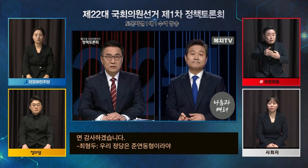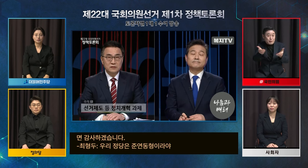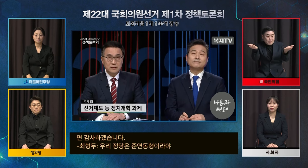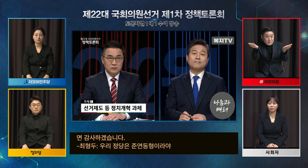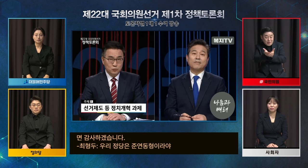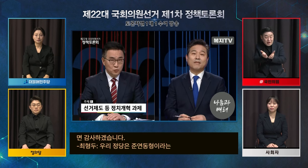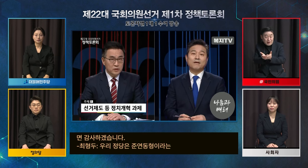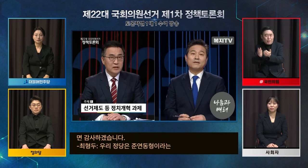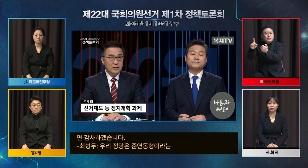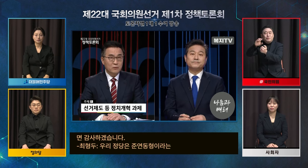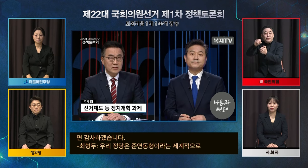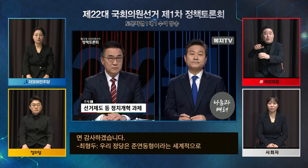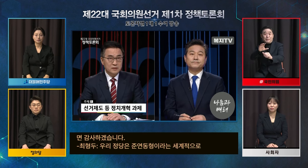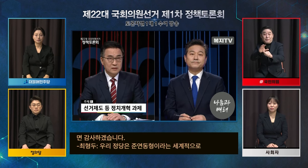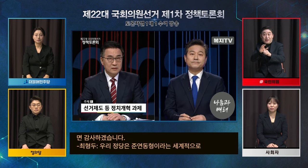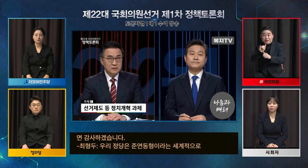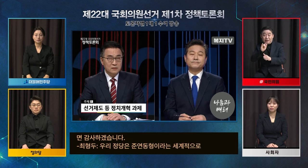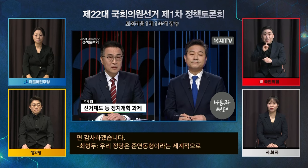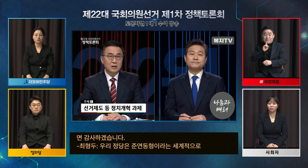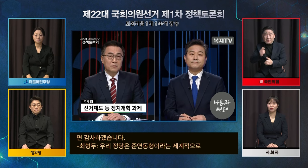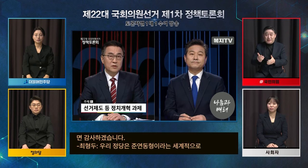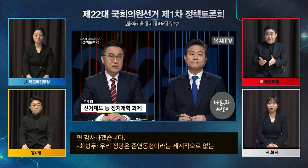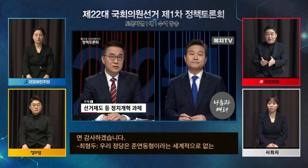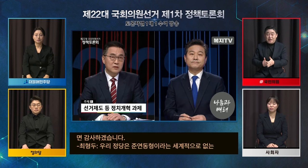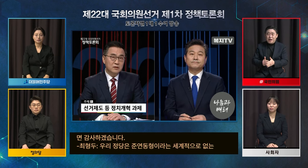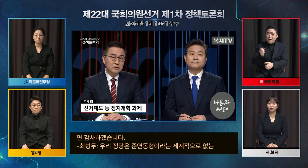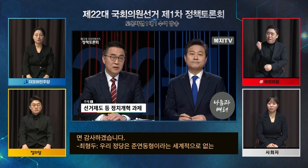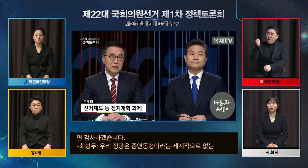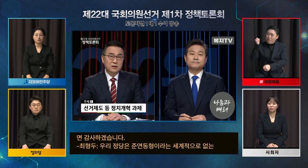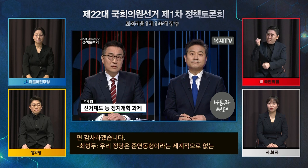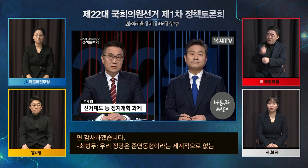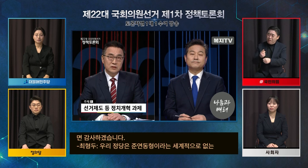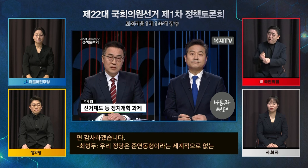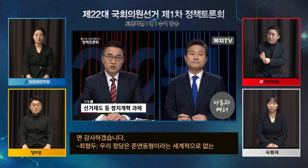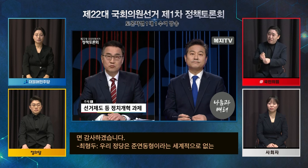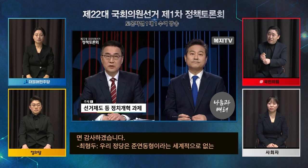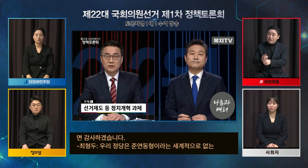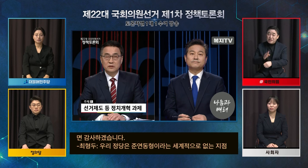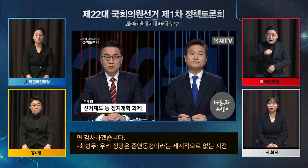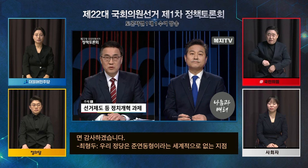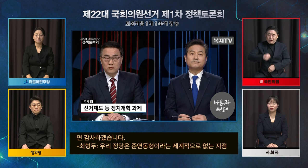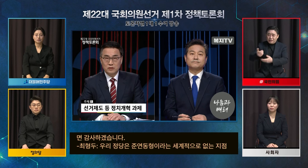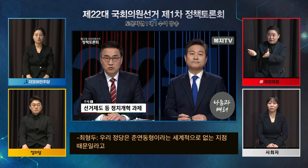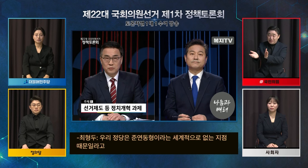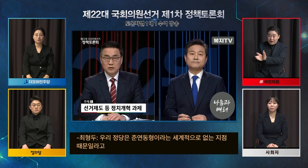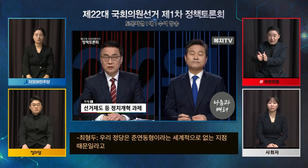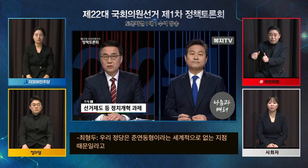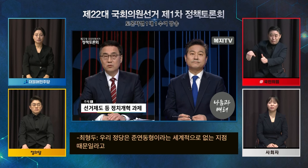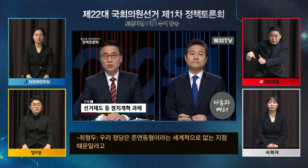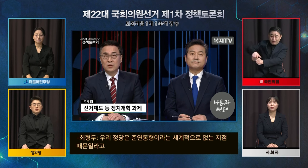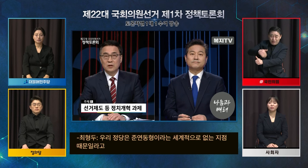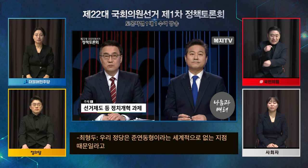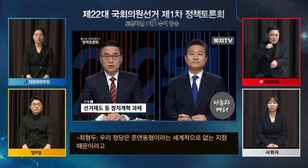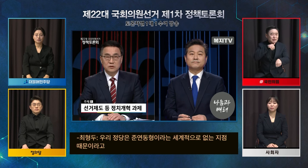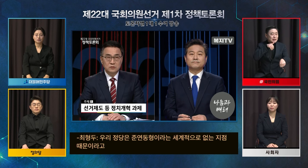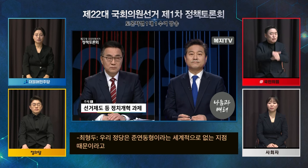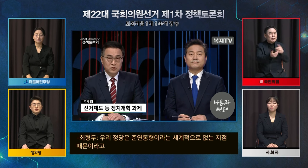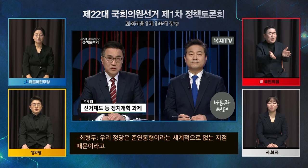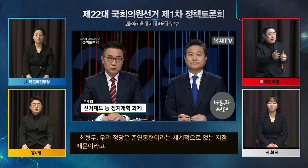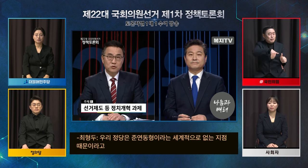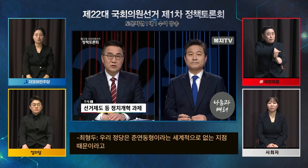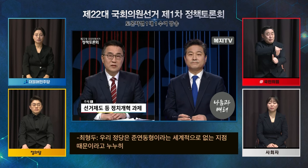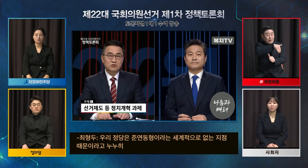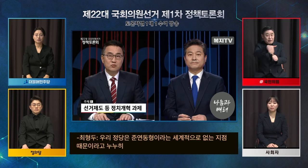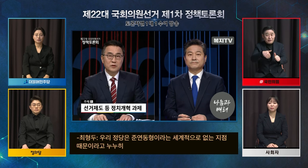문제집이라는 것을 누누이하게 왔습니다. 그래서 벌써 정의당 주변, 또 민주당 주변, 또 무슨